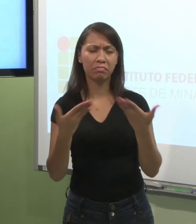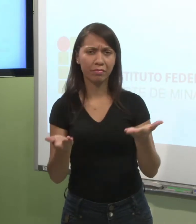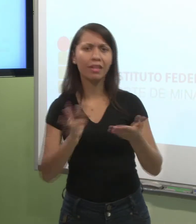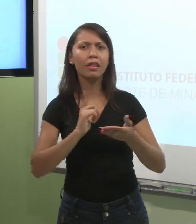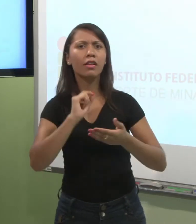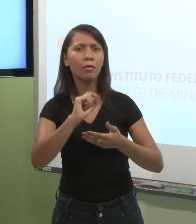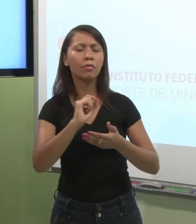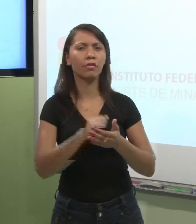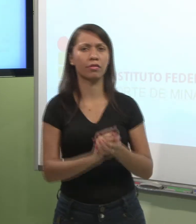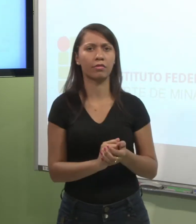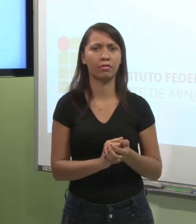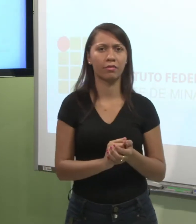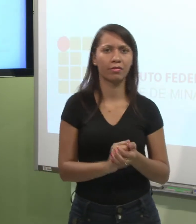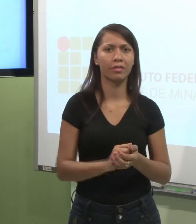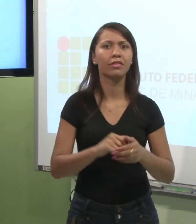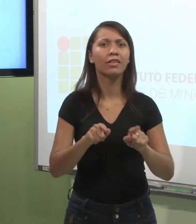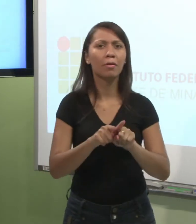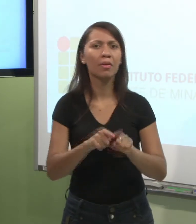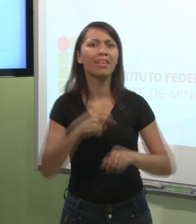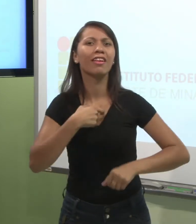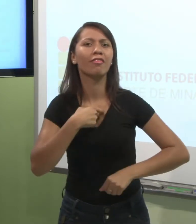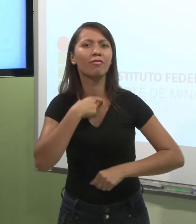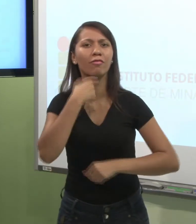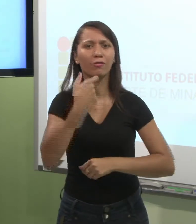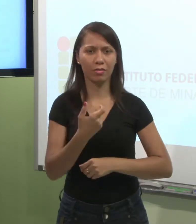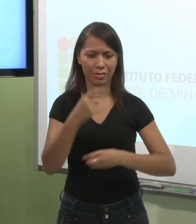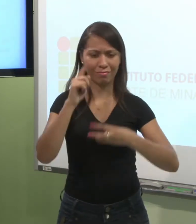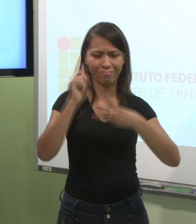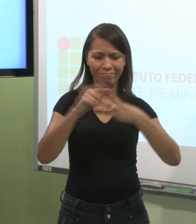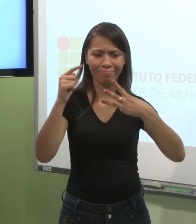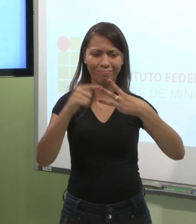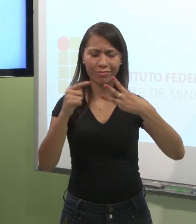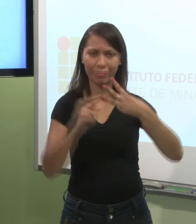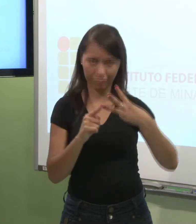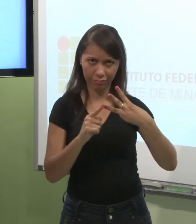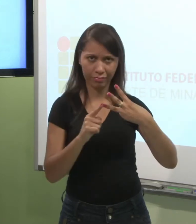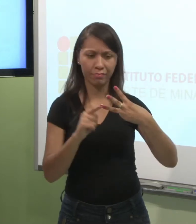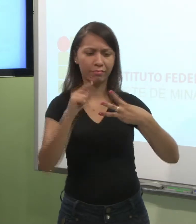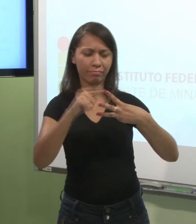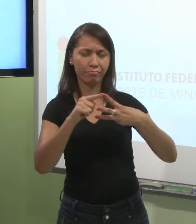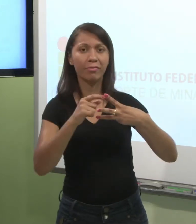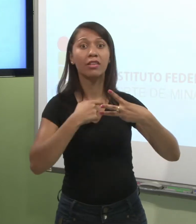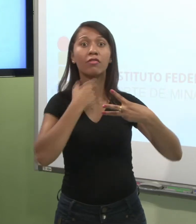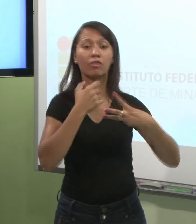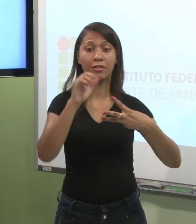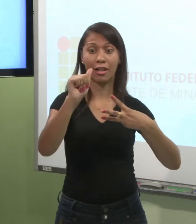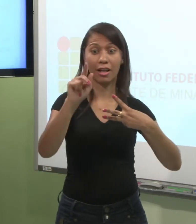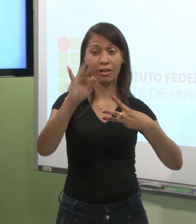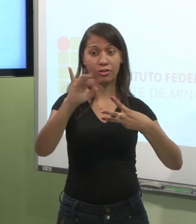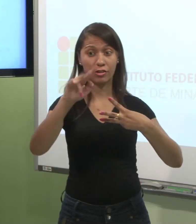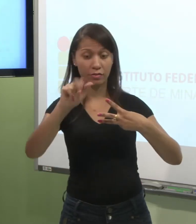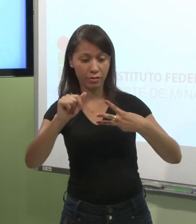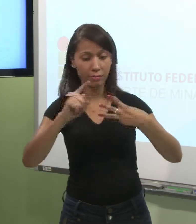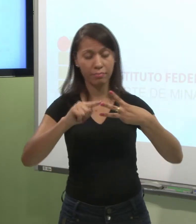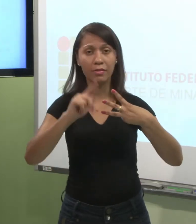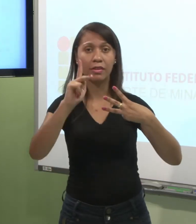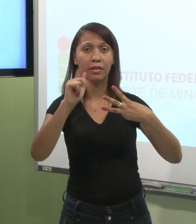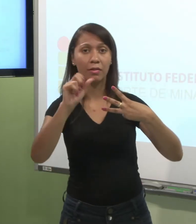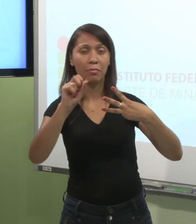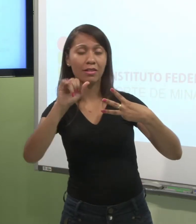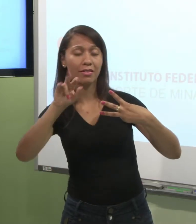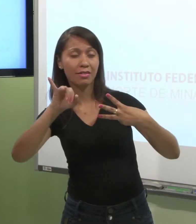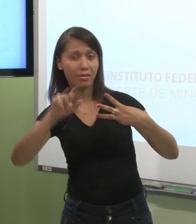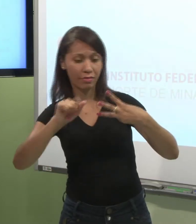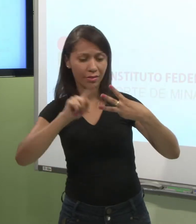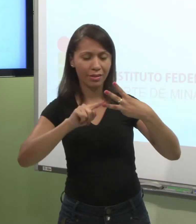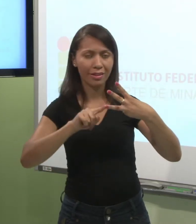flexões verbais é a flexão de voz. O verbo se flexiona em 3 vozes: voz ativa, voz